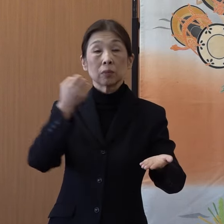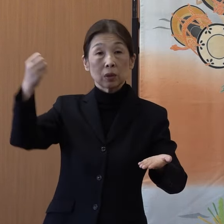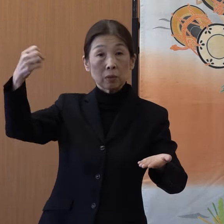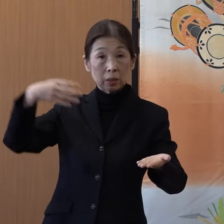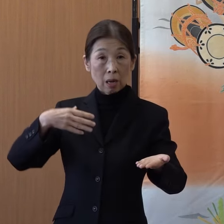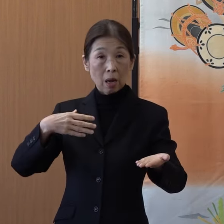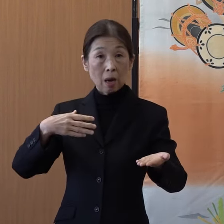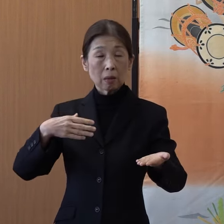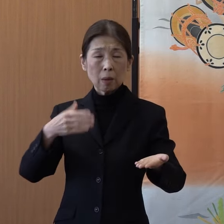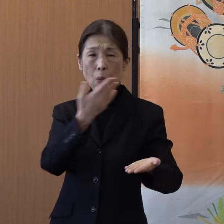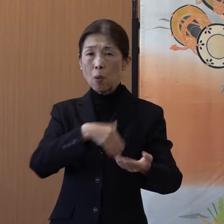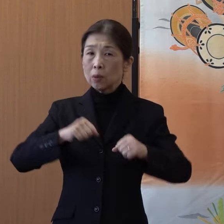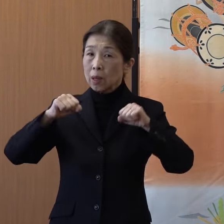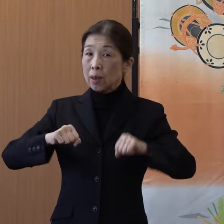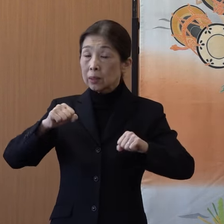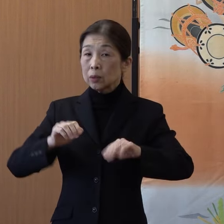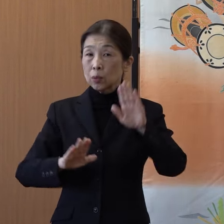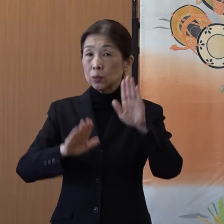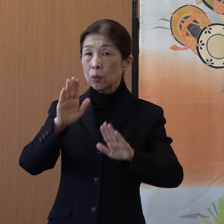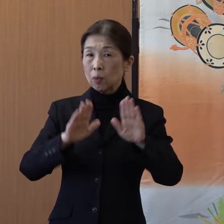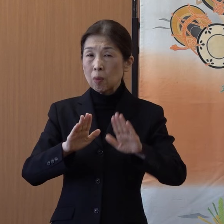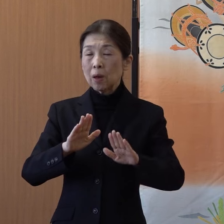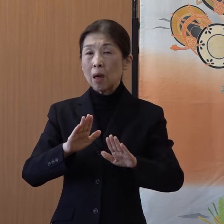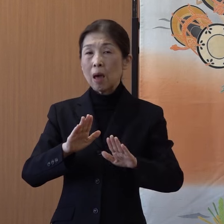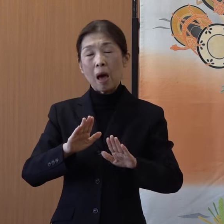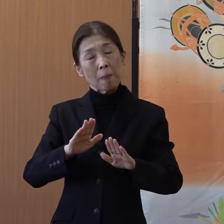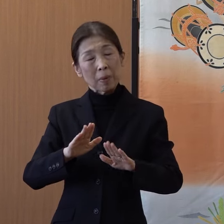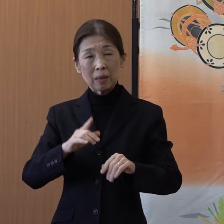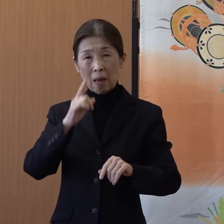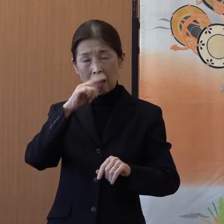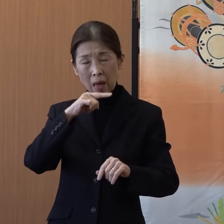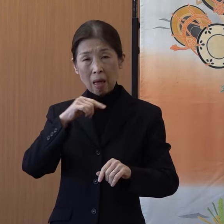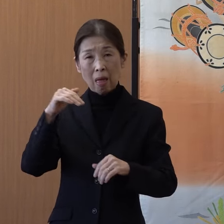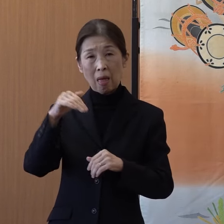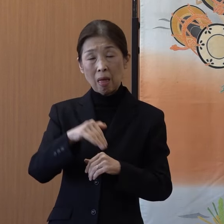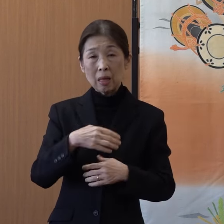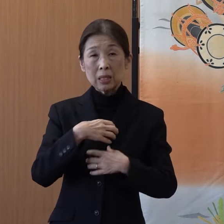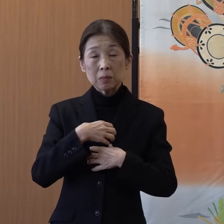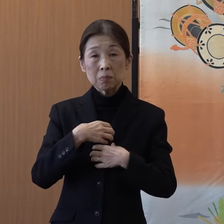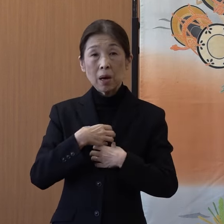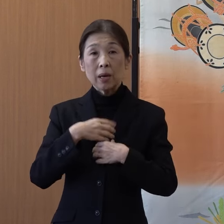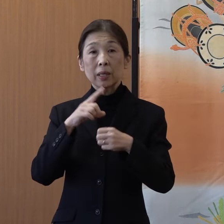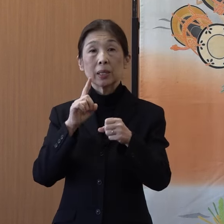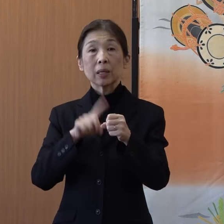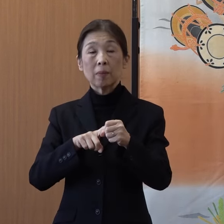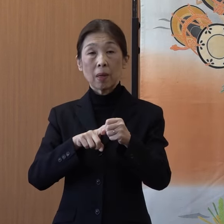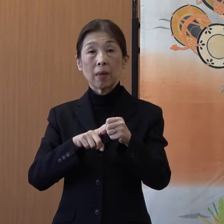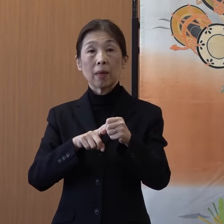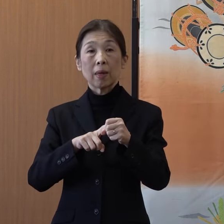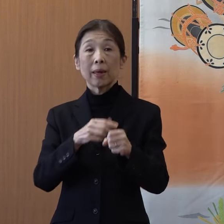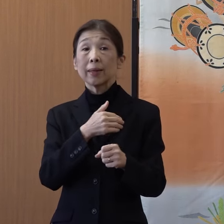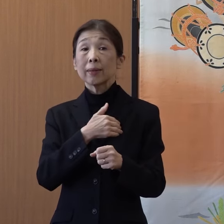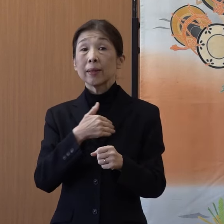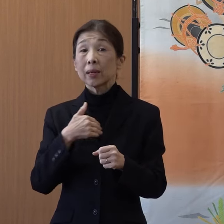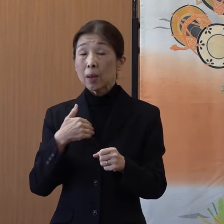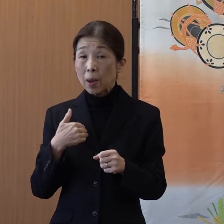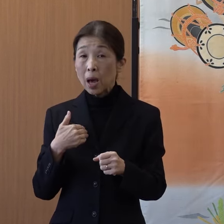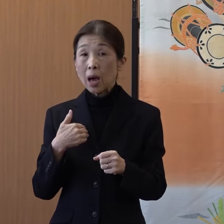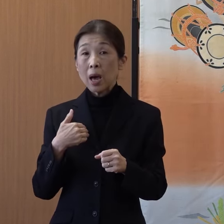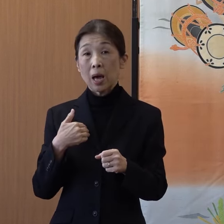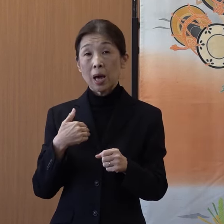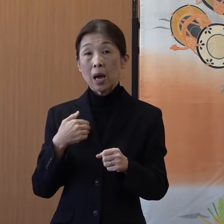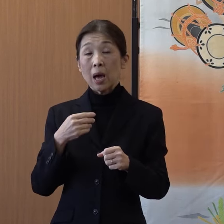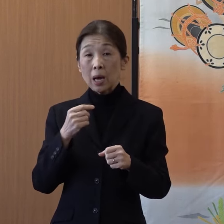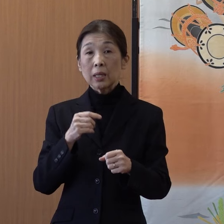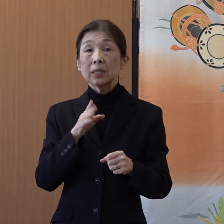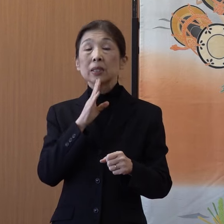健康状況が悪化するかもしれないという中にあって、なるべく外に出かけること